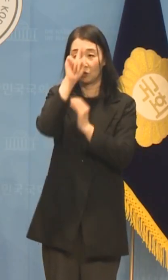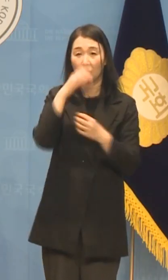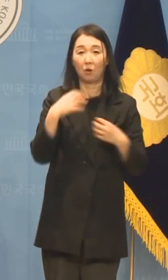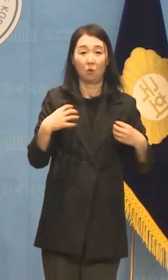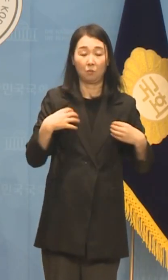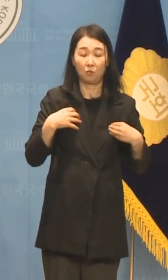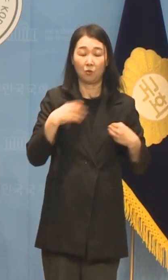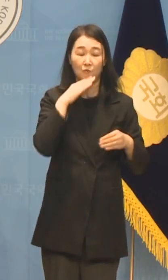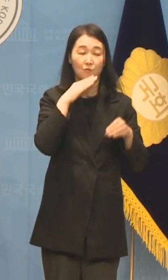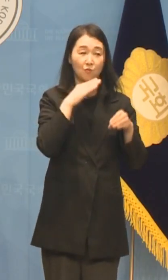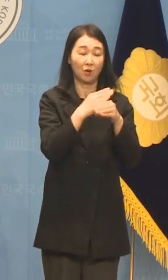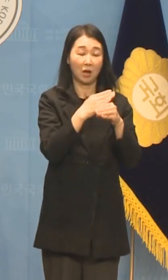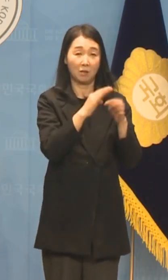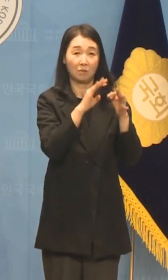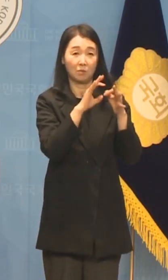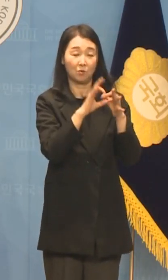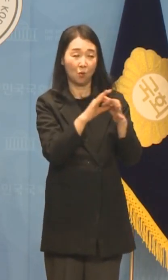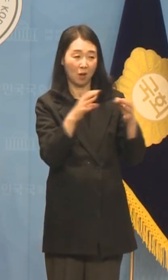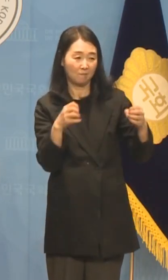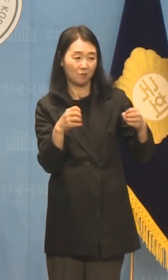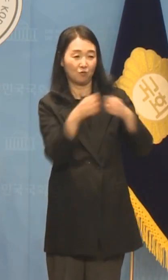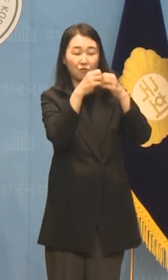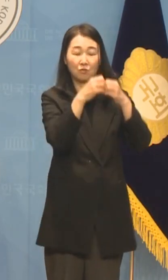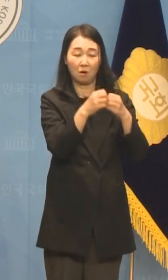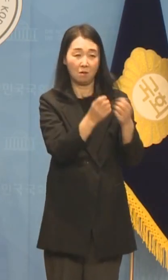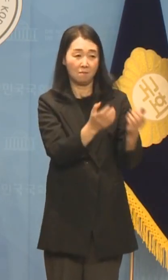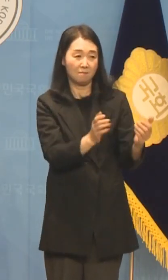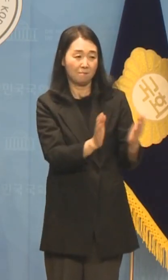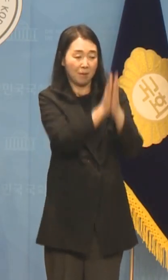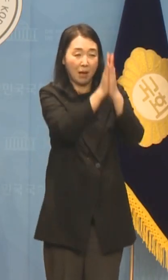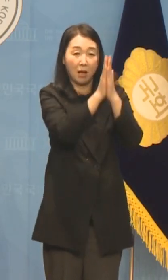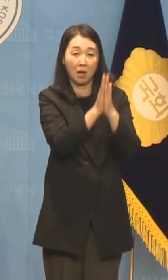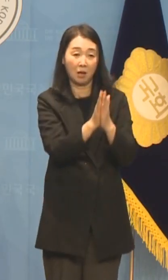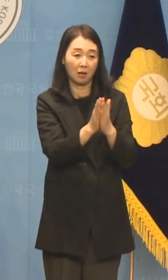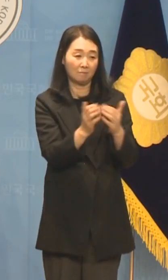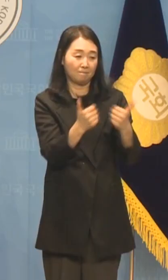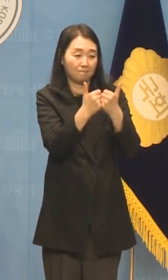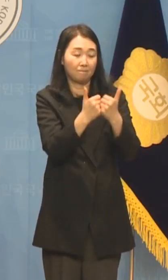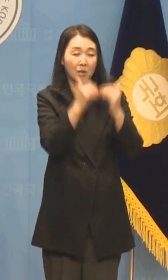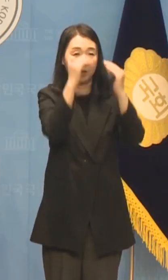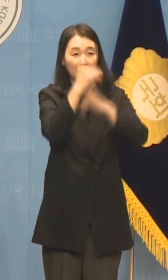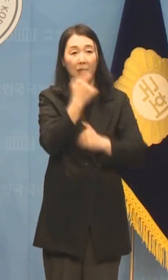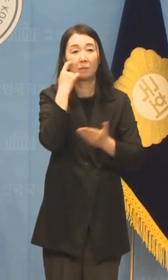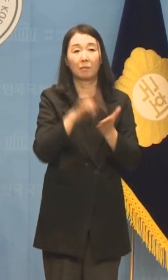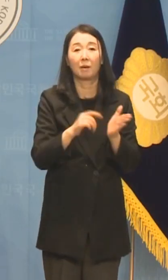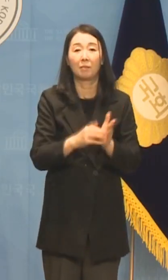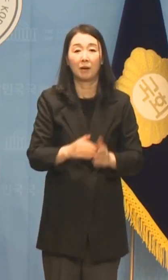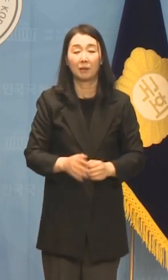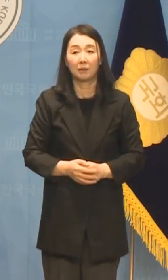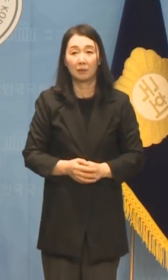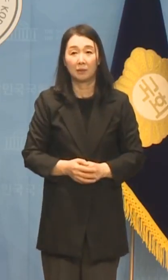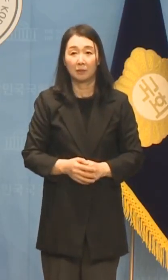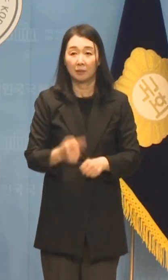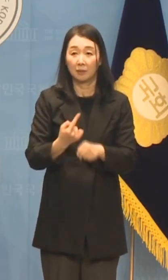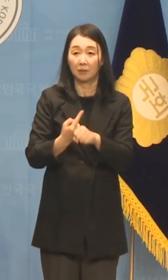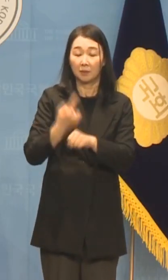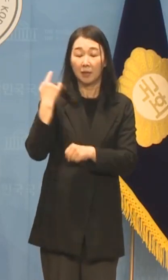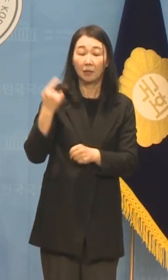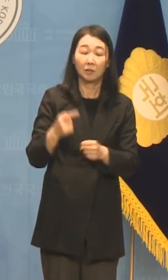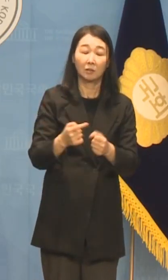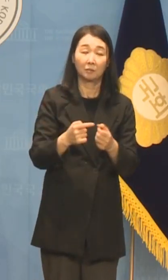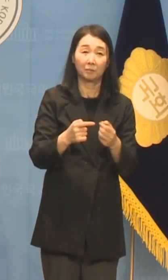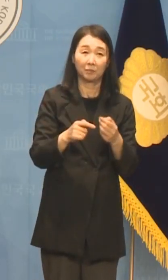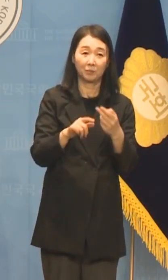정부가 북한과의 충돌을 의도적으로 도발한 충격적 상황이 드러났습니다. 지난해 6, 7,